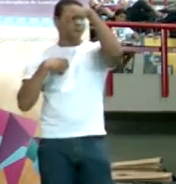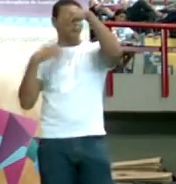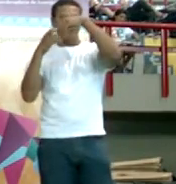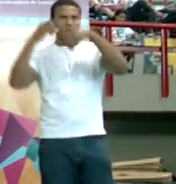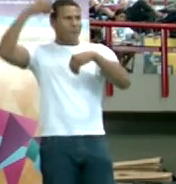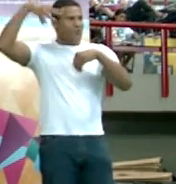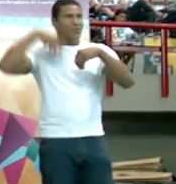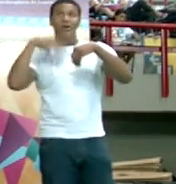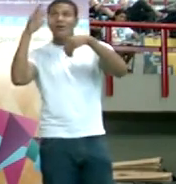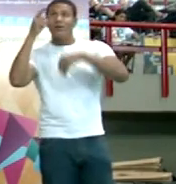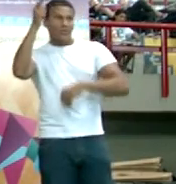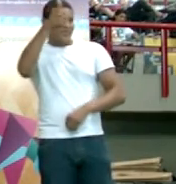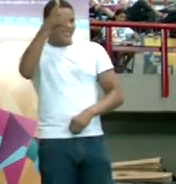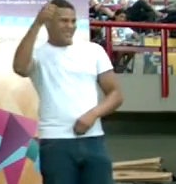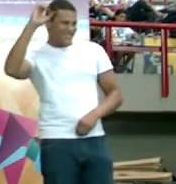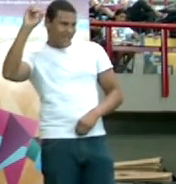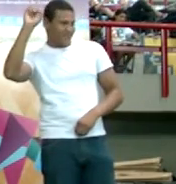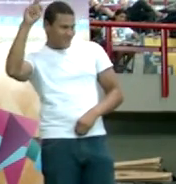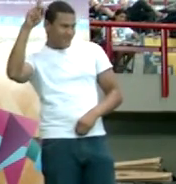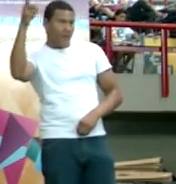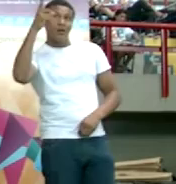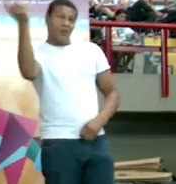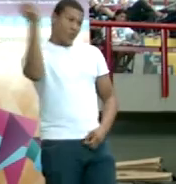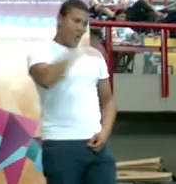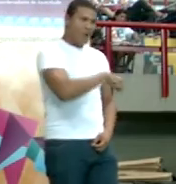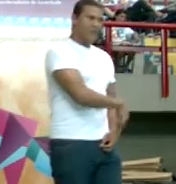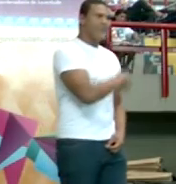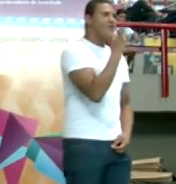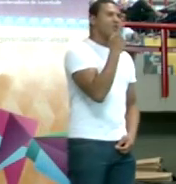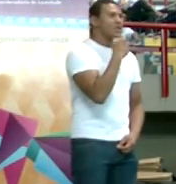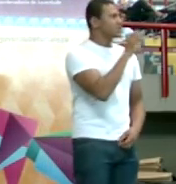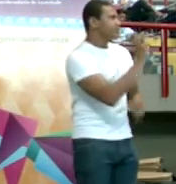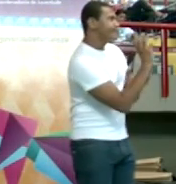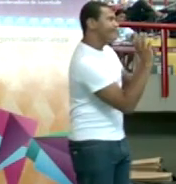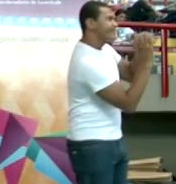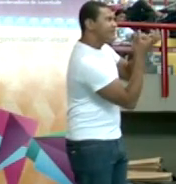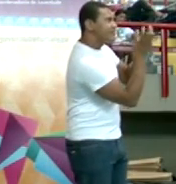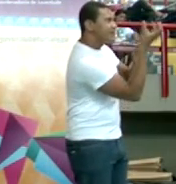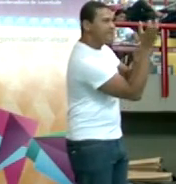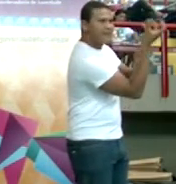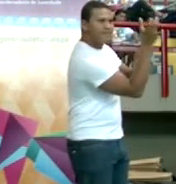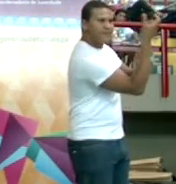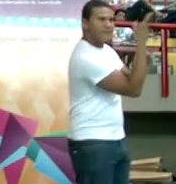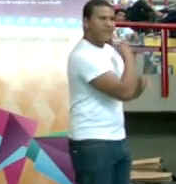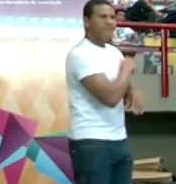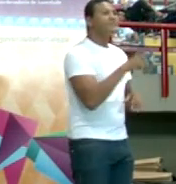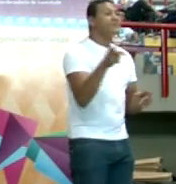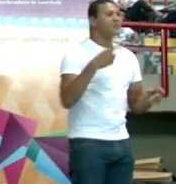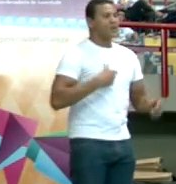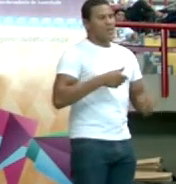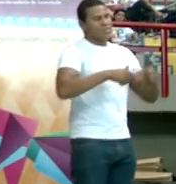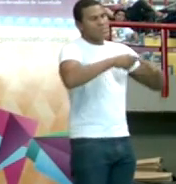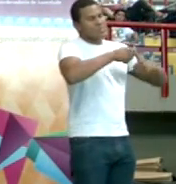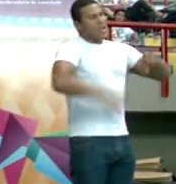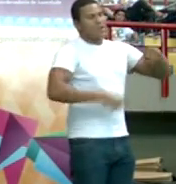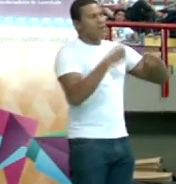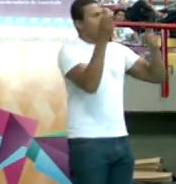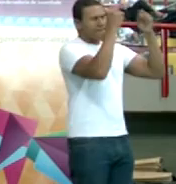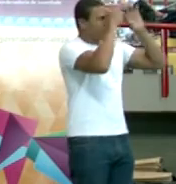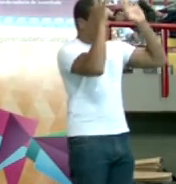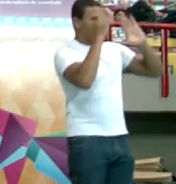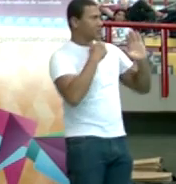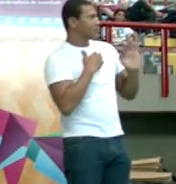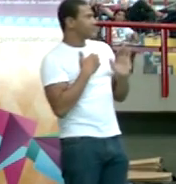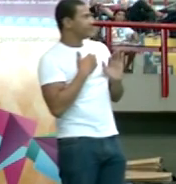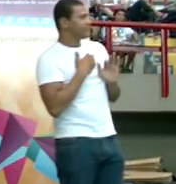Paulo? Aí trouxe para Fortaleza. Quanto é? O que acontece com essa lâmpada? Pô,